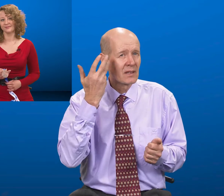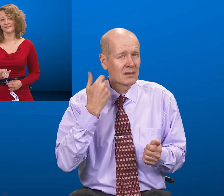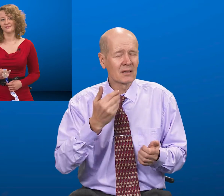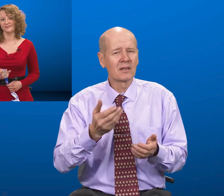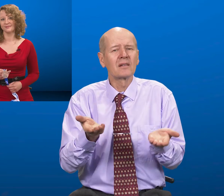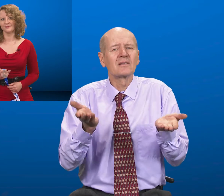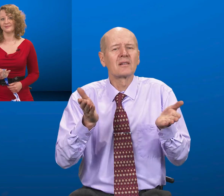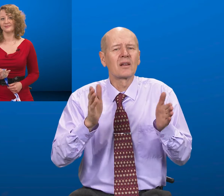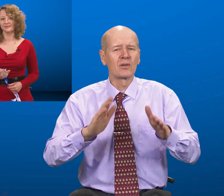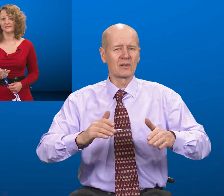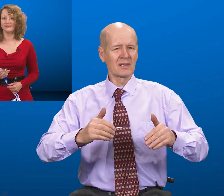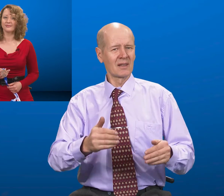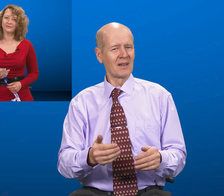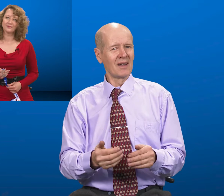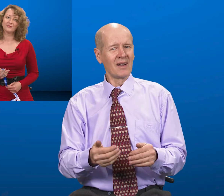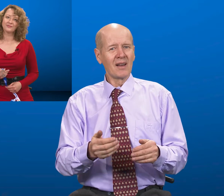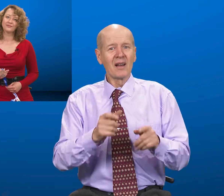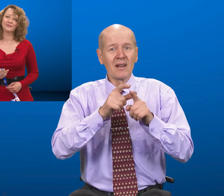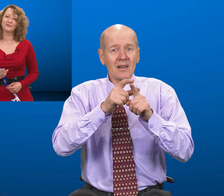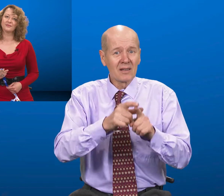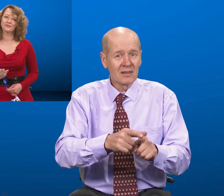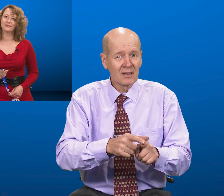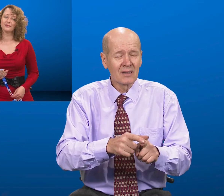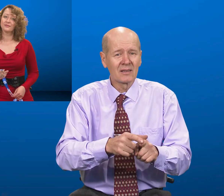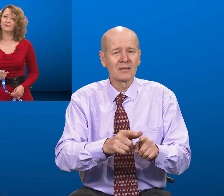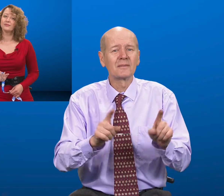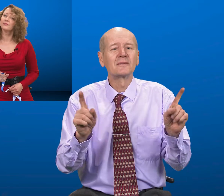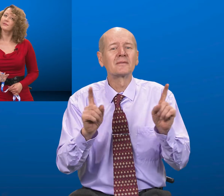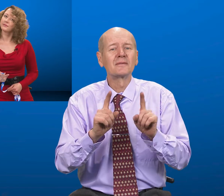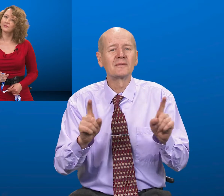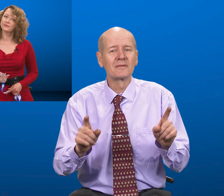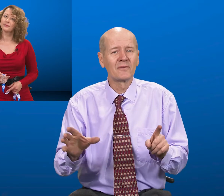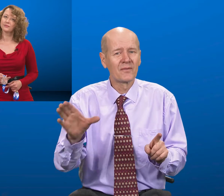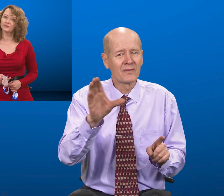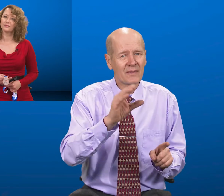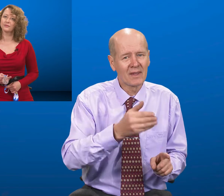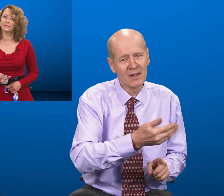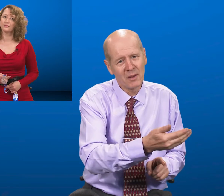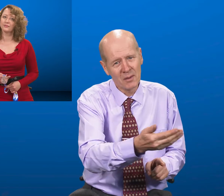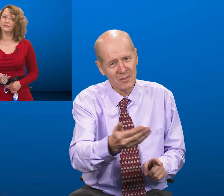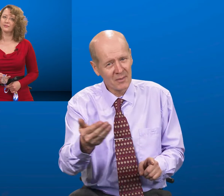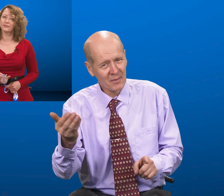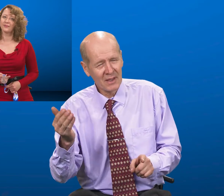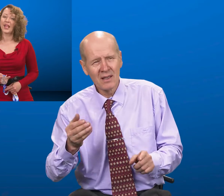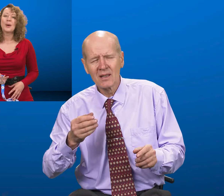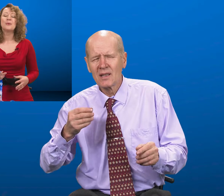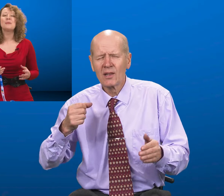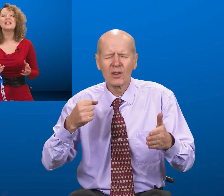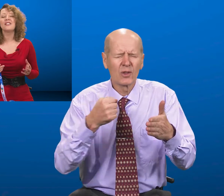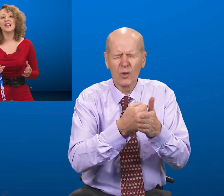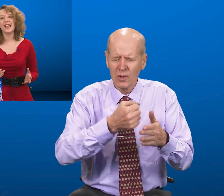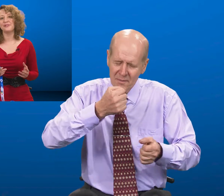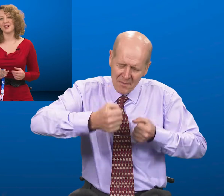еще остается обетование «войти в покой его», не оказался кто из вас опоздавшим, говорится в другом месте Писания.